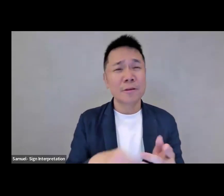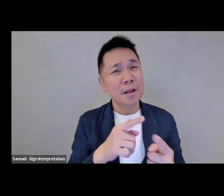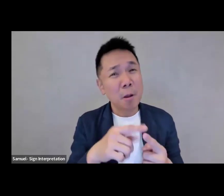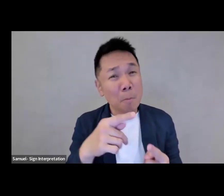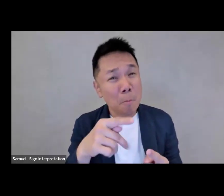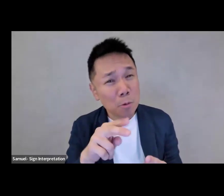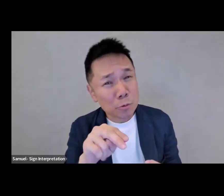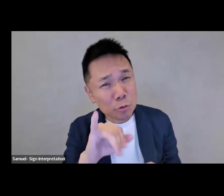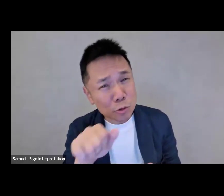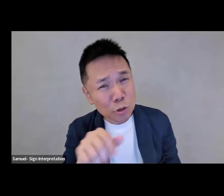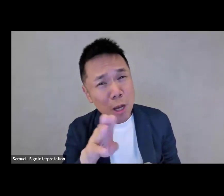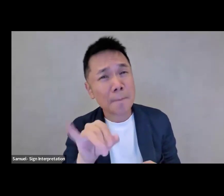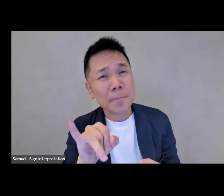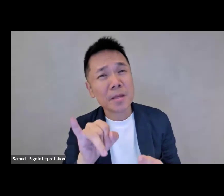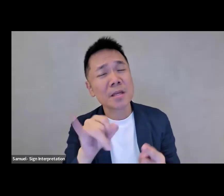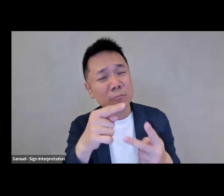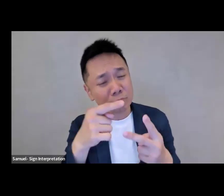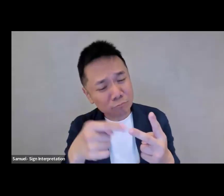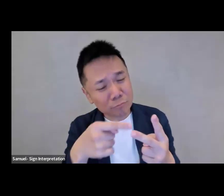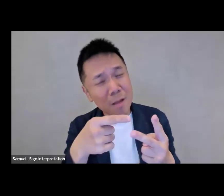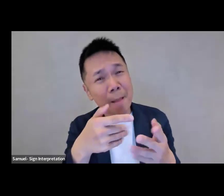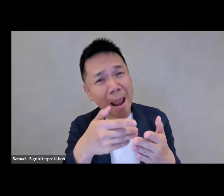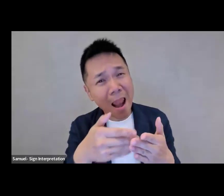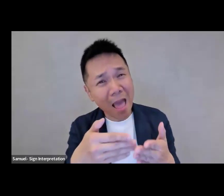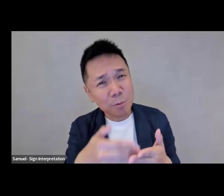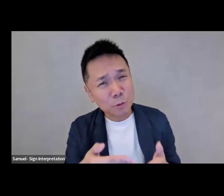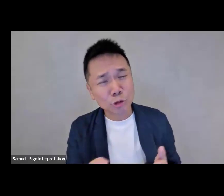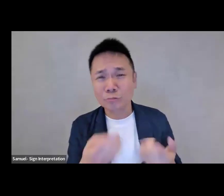再用我自己的语言来说呢，